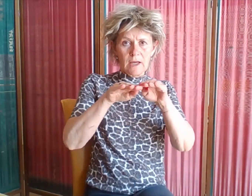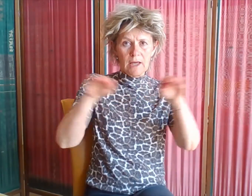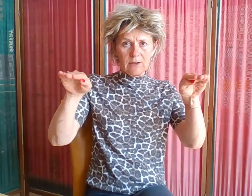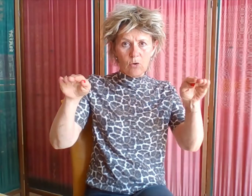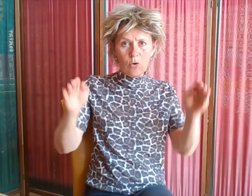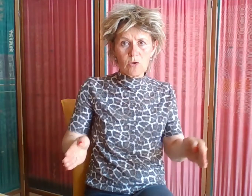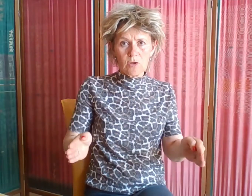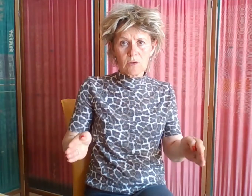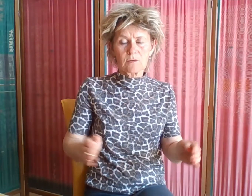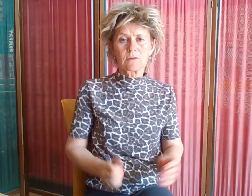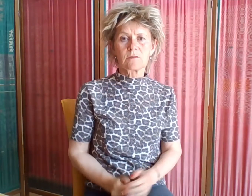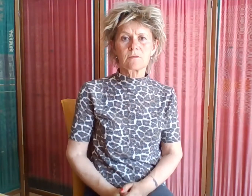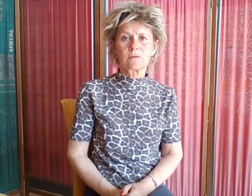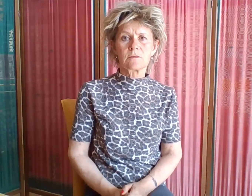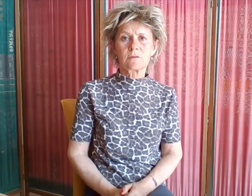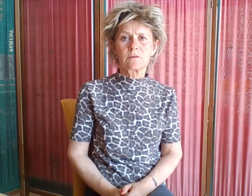Het hok.